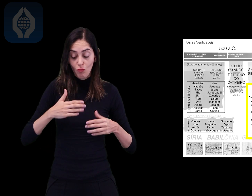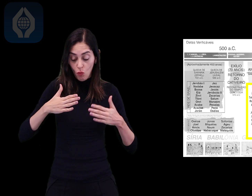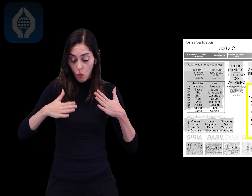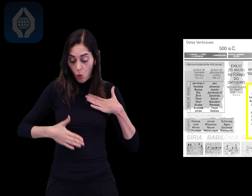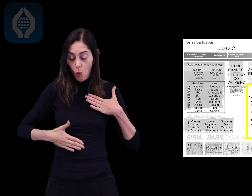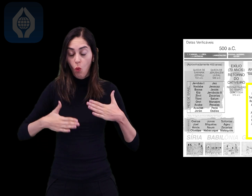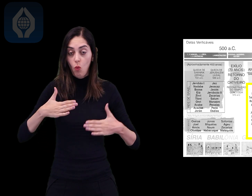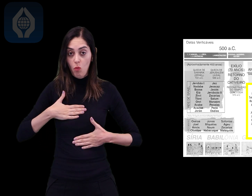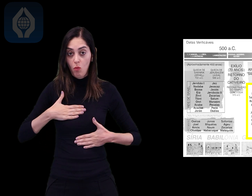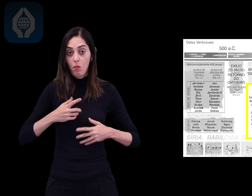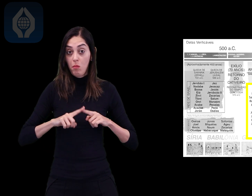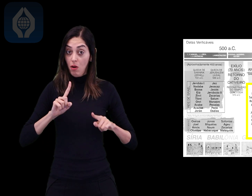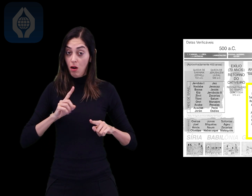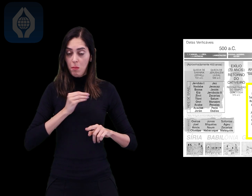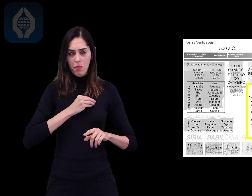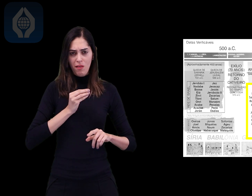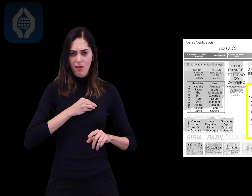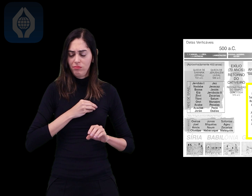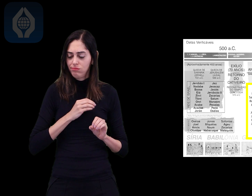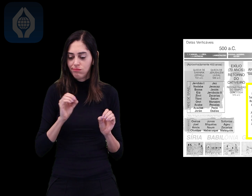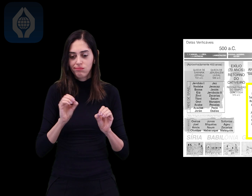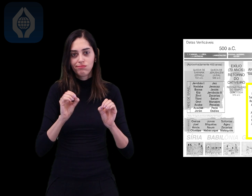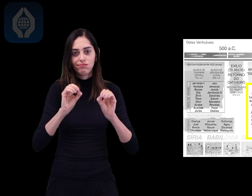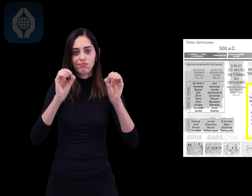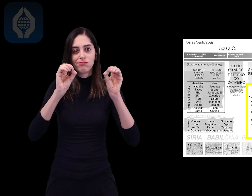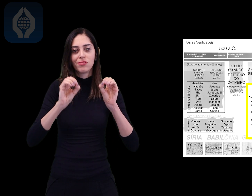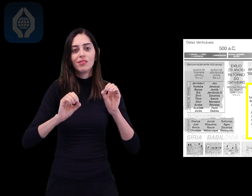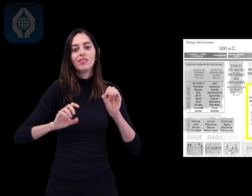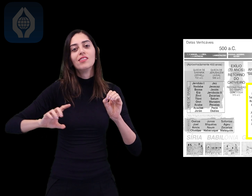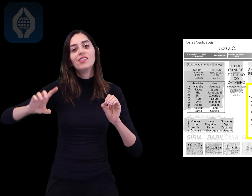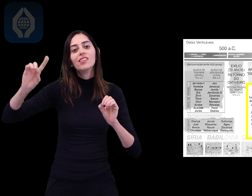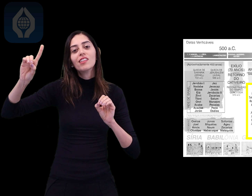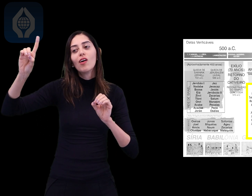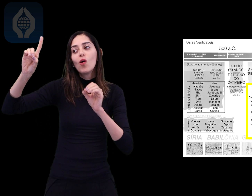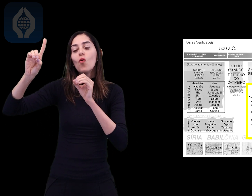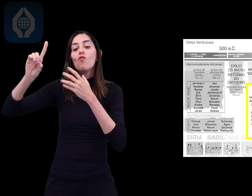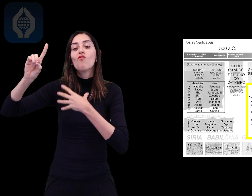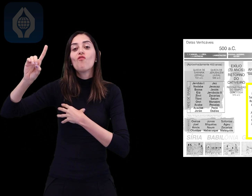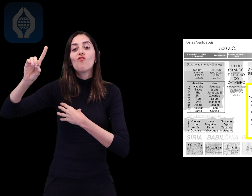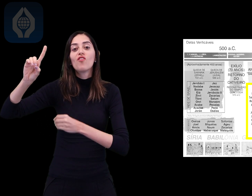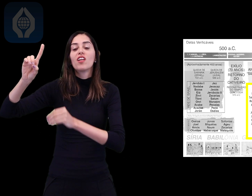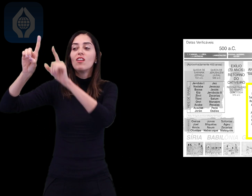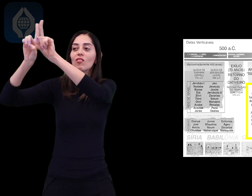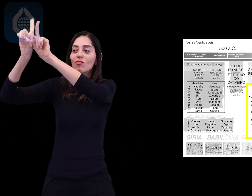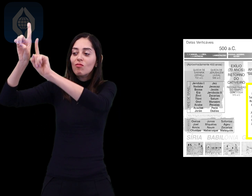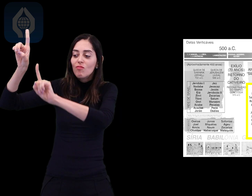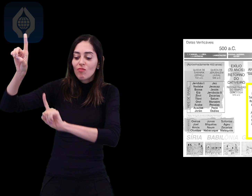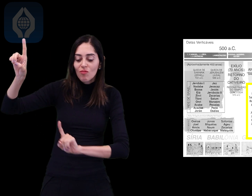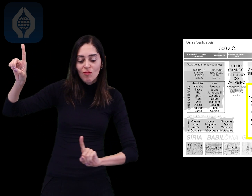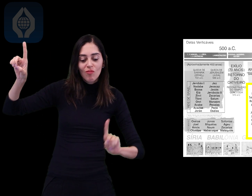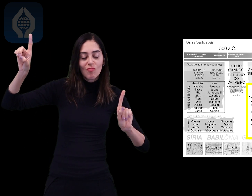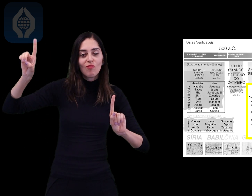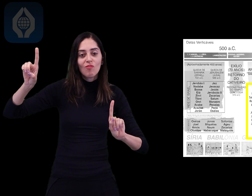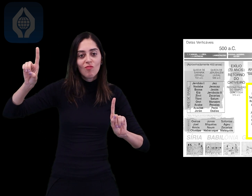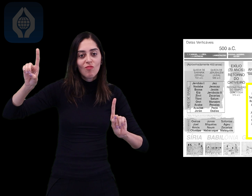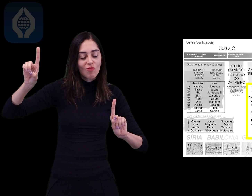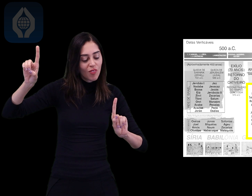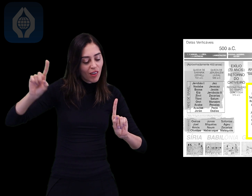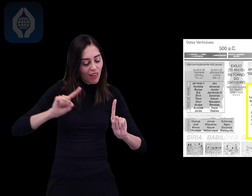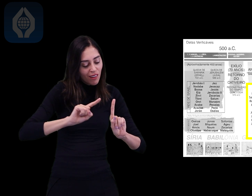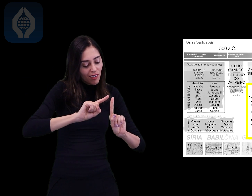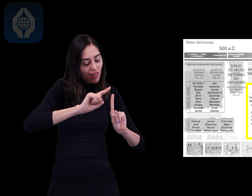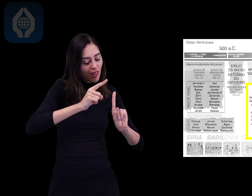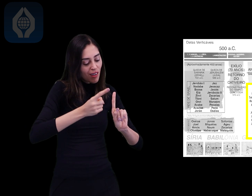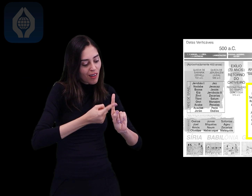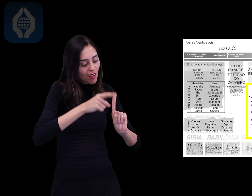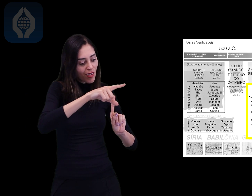Filho teve que nascer como um ser humano. Deus escolheu Maria para ser a mãe do libertador. O